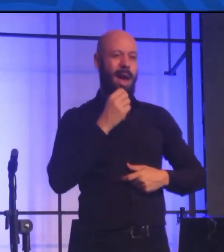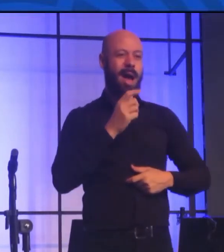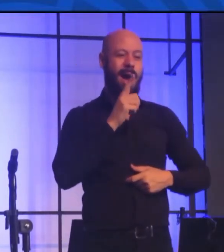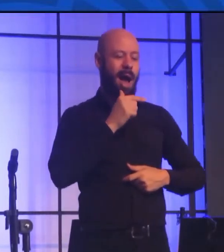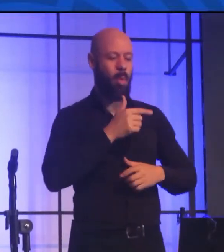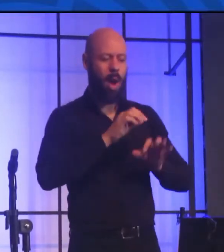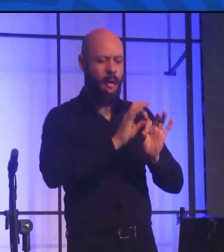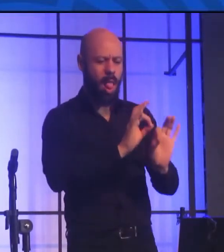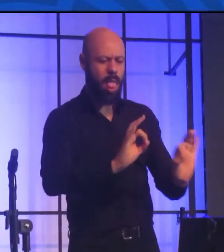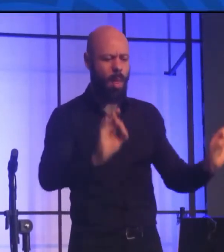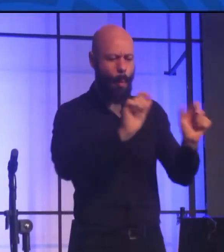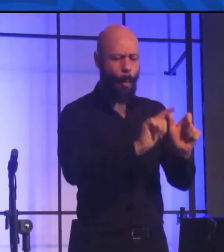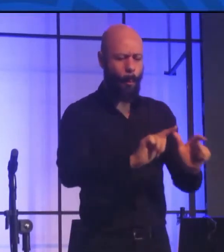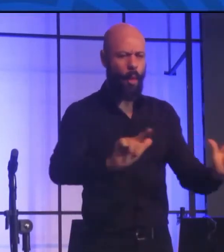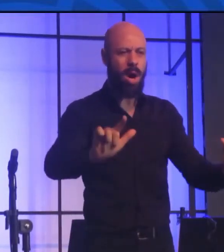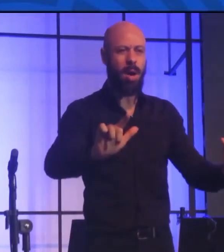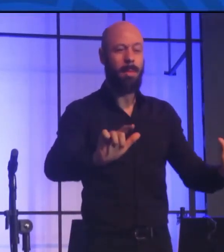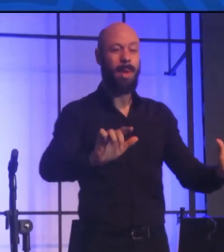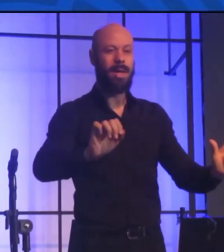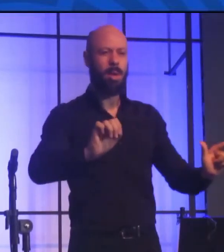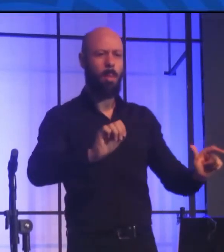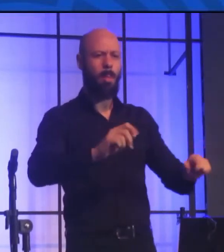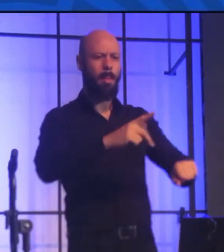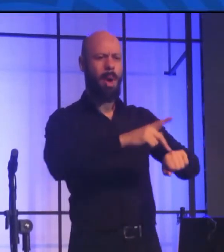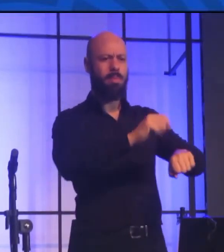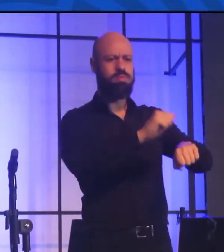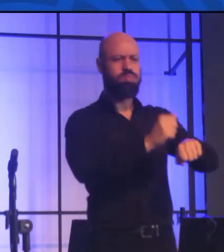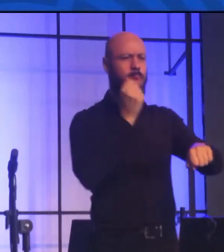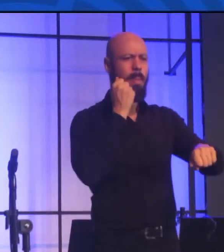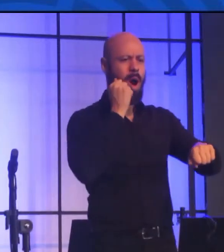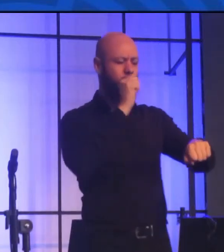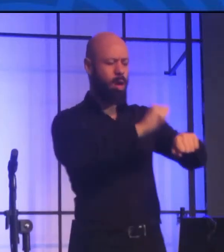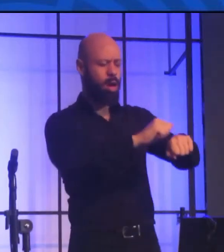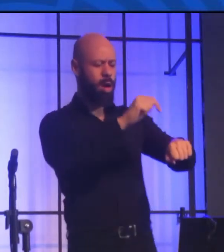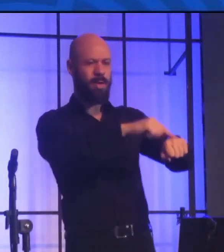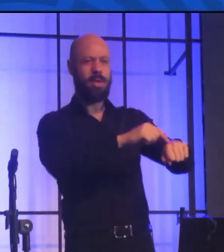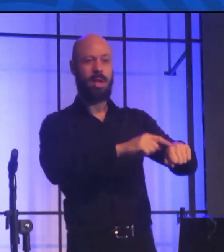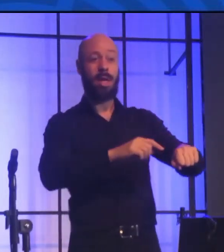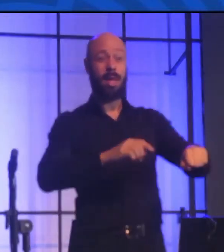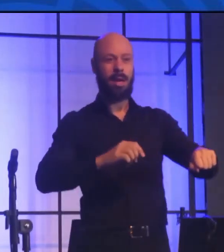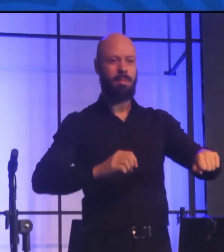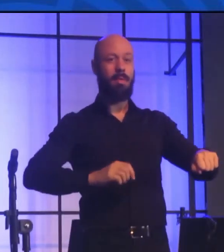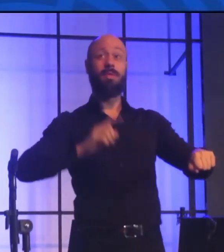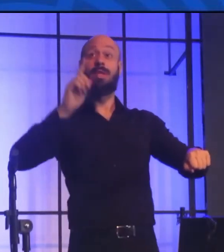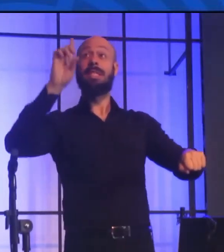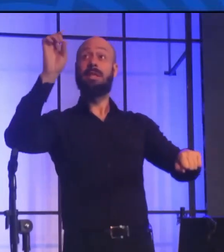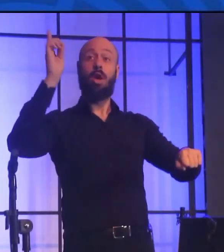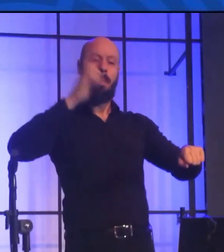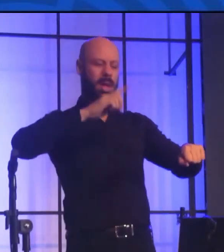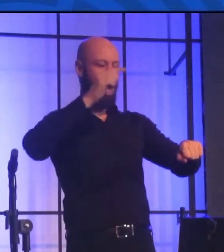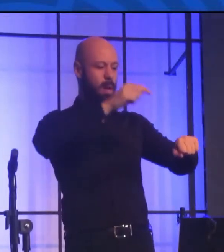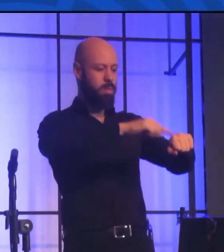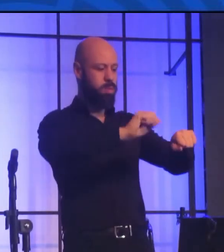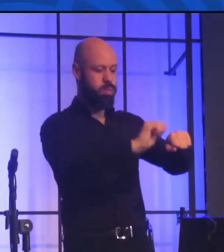que você precisa. Deus está dizendo a mim e a você: eu serei o que você precisa que eu